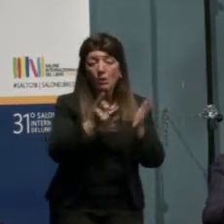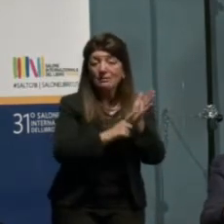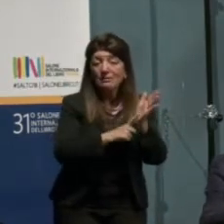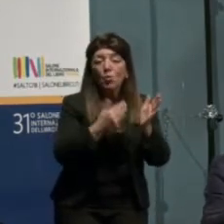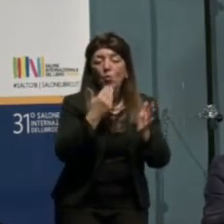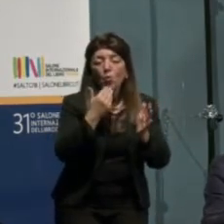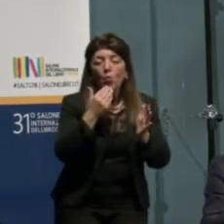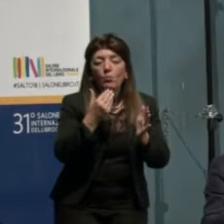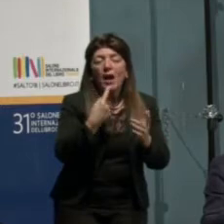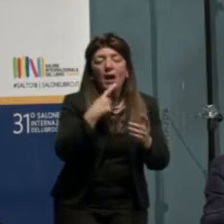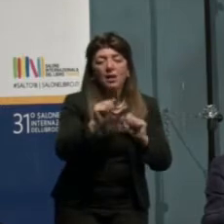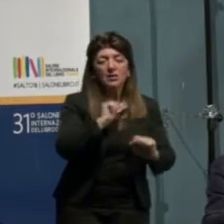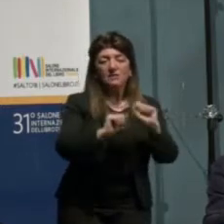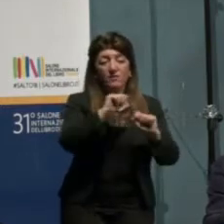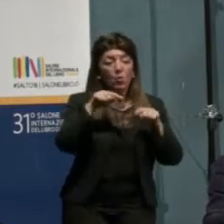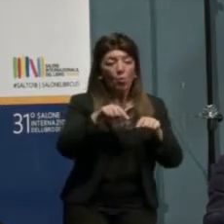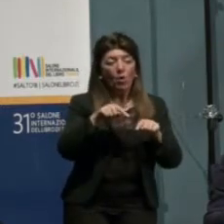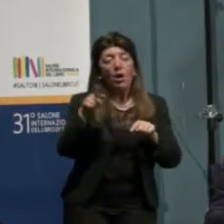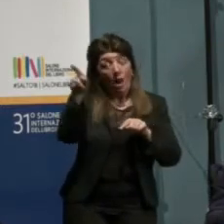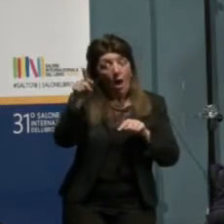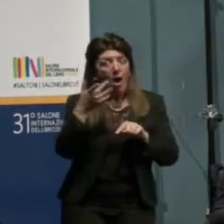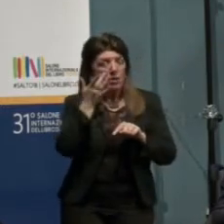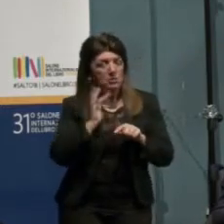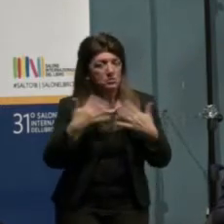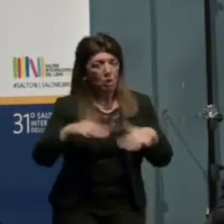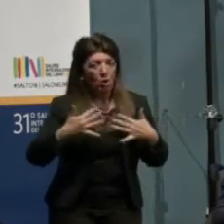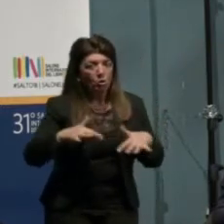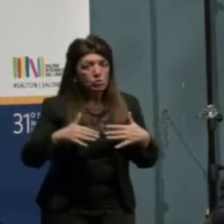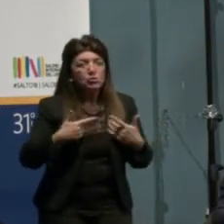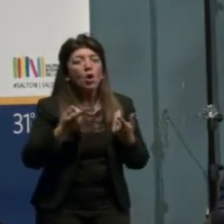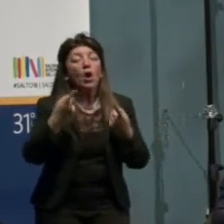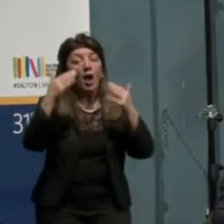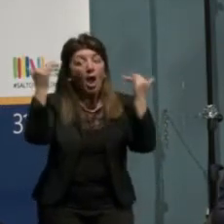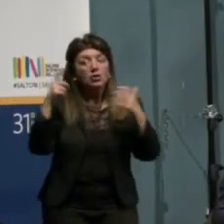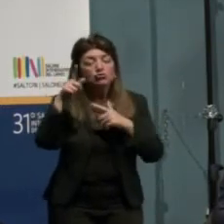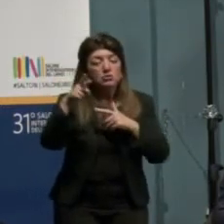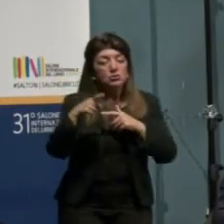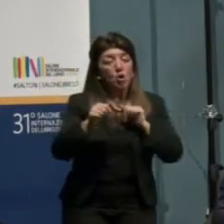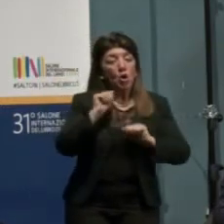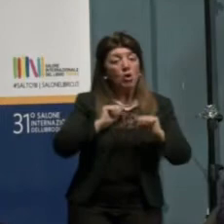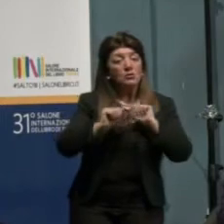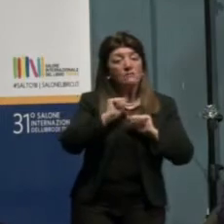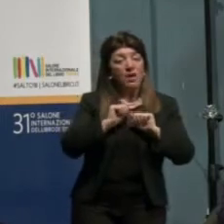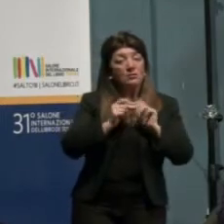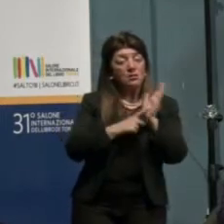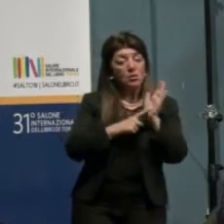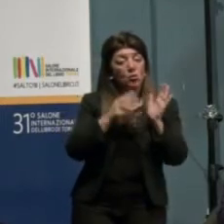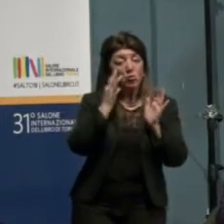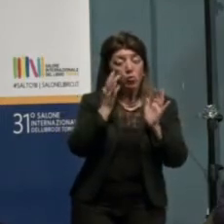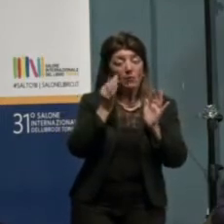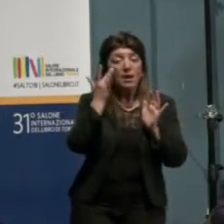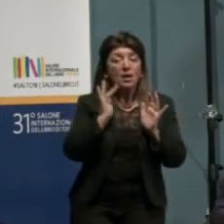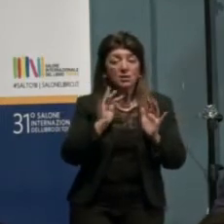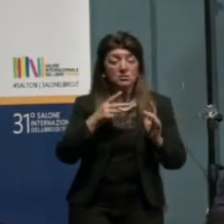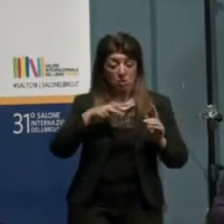faticoso ma voglio dire è relativamente rischiosa difendere i diritti umani in egitto vuol dire rischiare la vita non solo la propria ma quella della